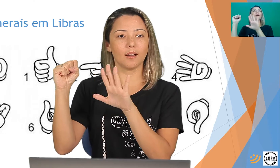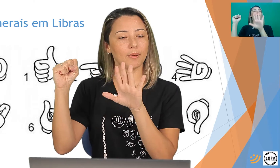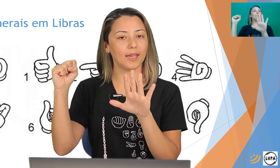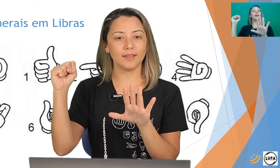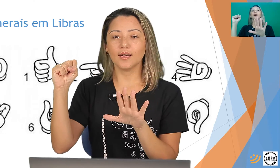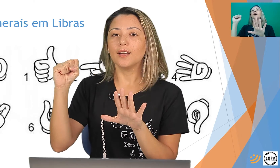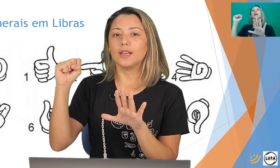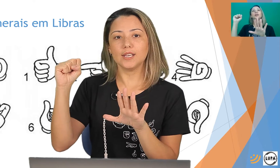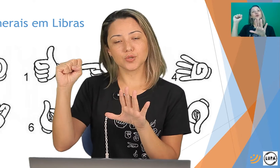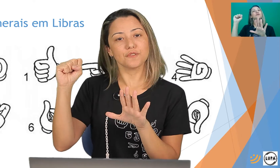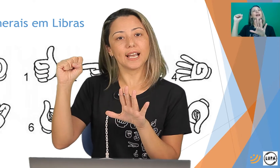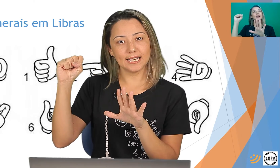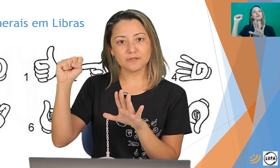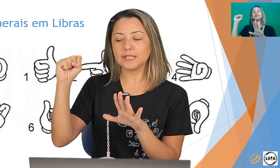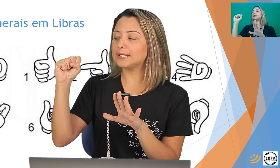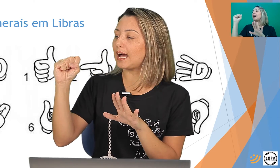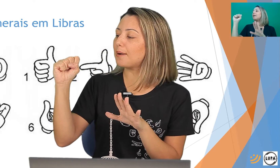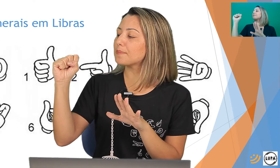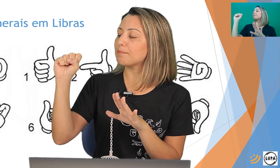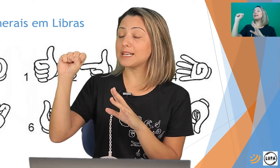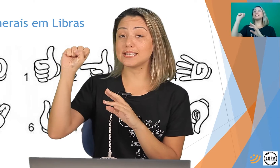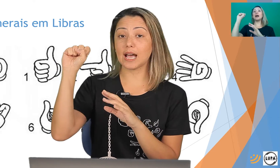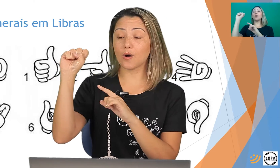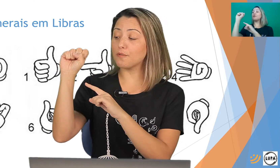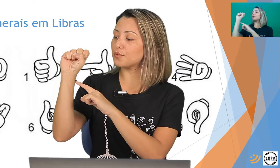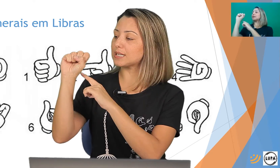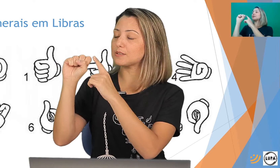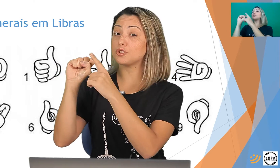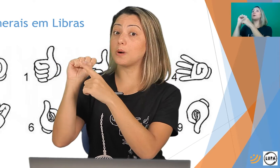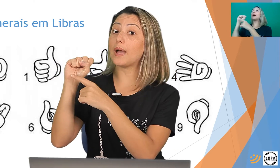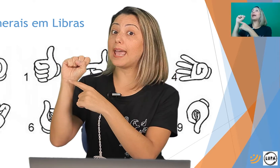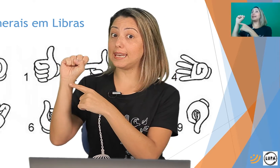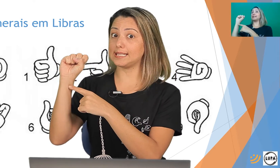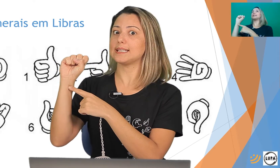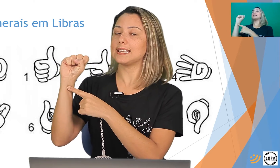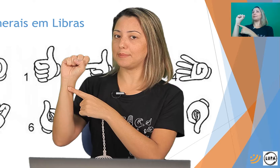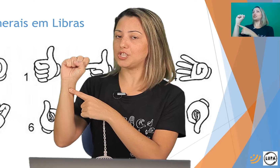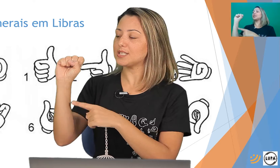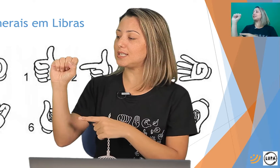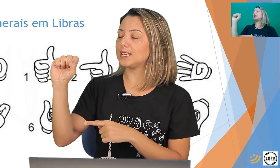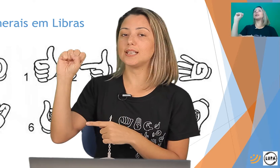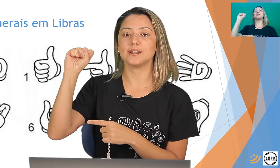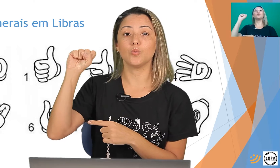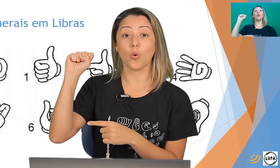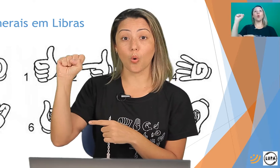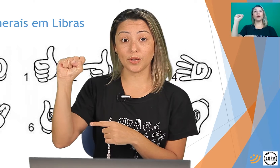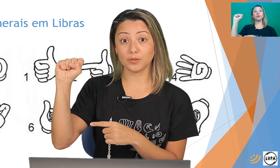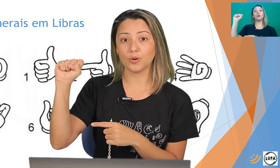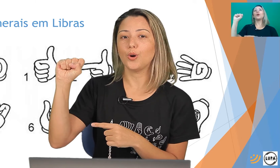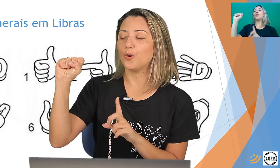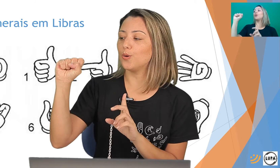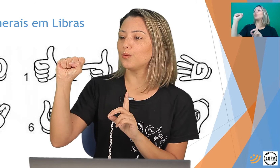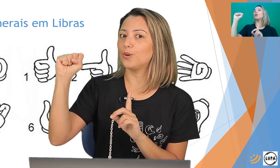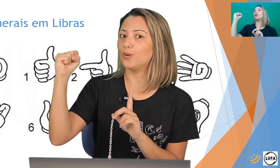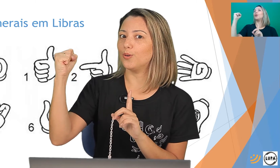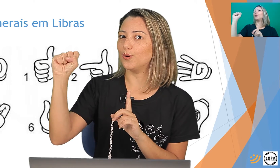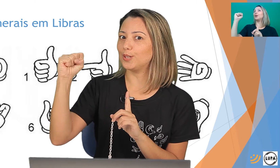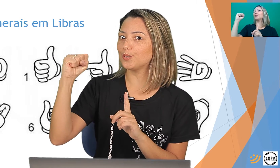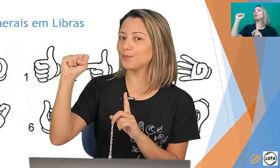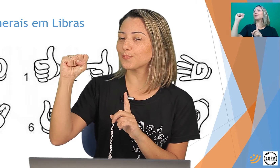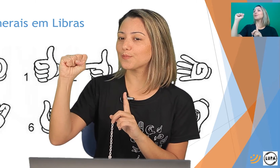fazem. Também isso fica livre, tá? Mas a configuração de mão é necessariamente assim. Esse é o 8,